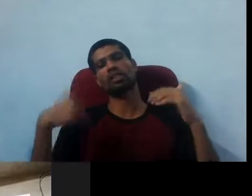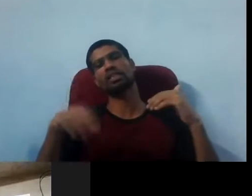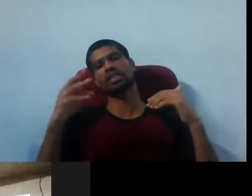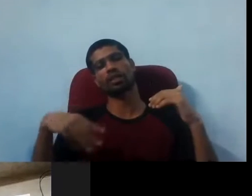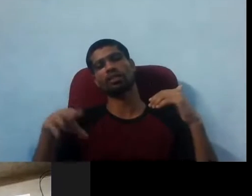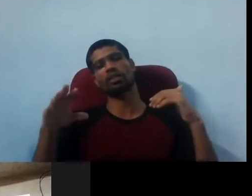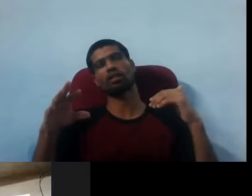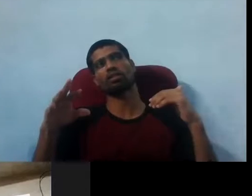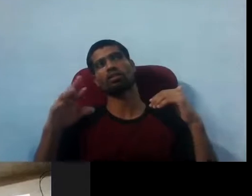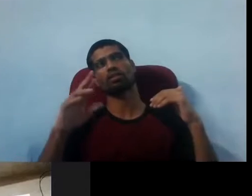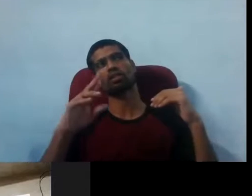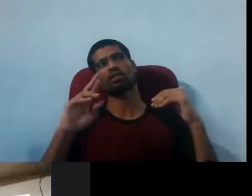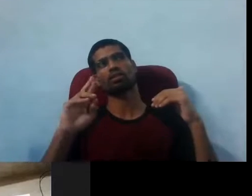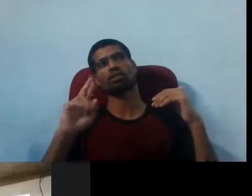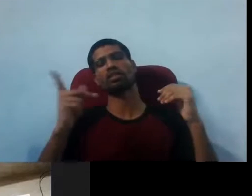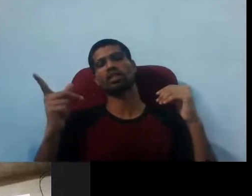रहा था